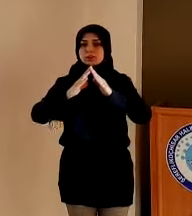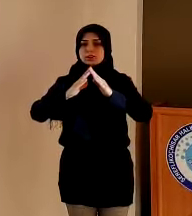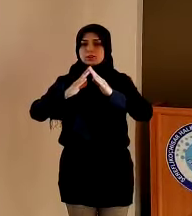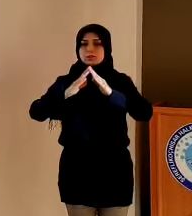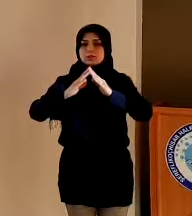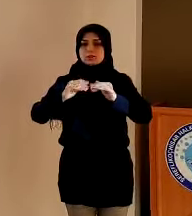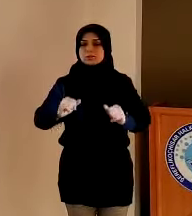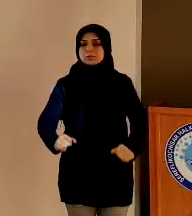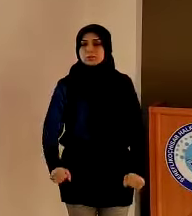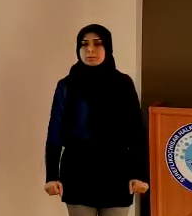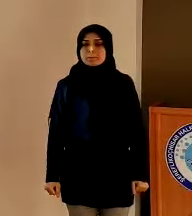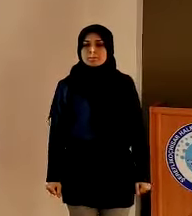kiremit,